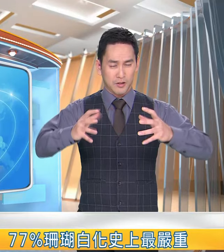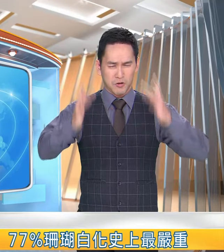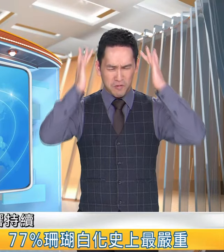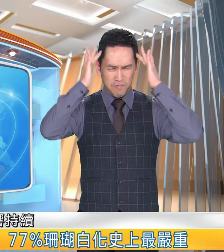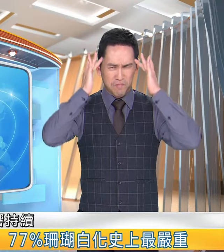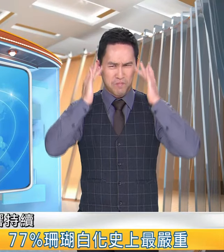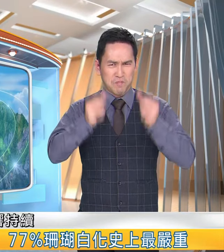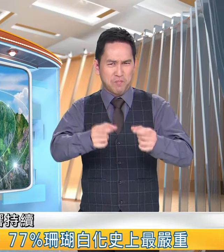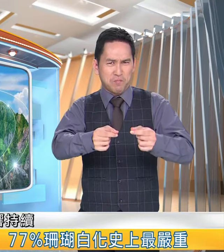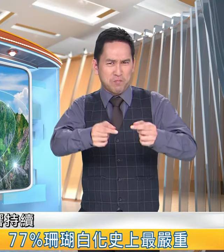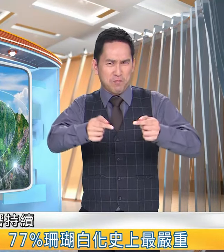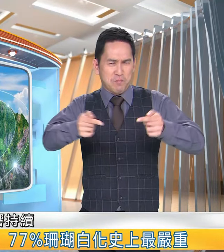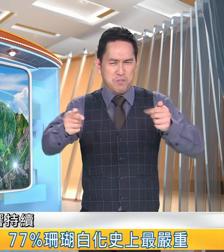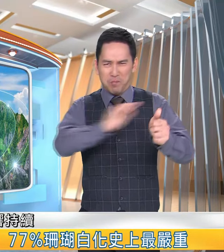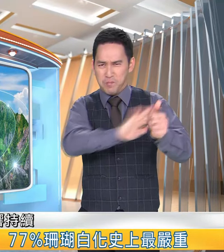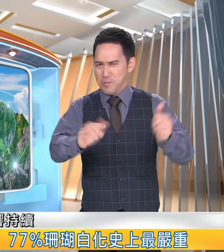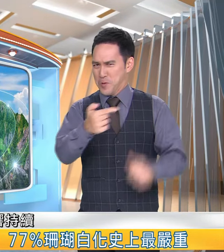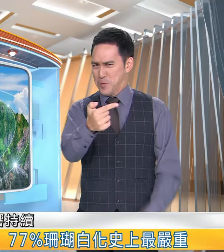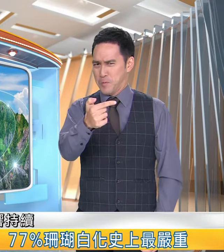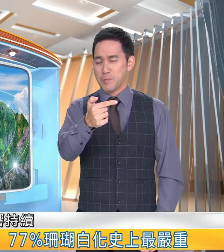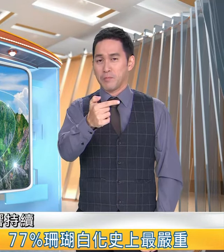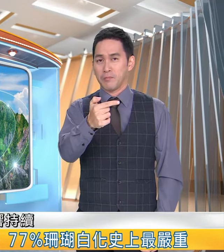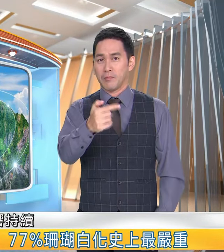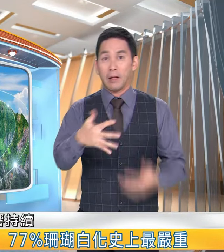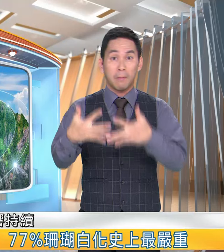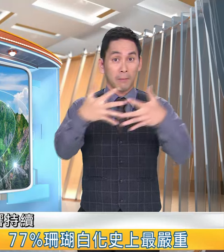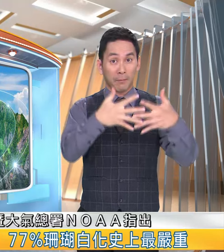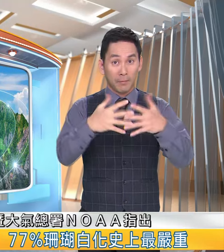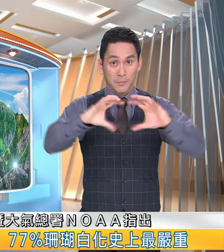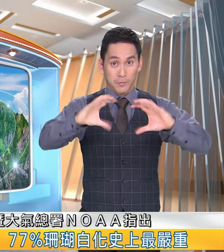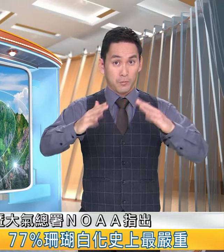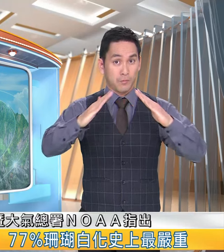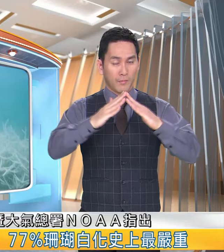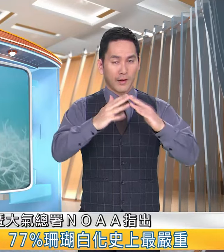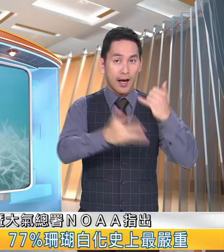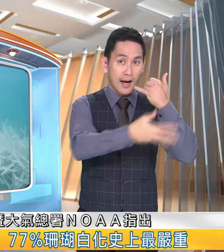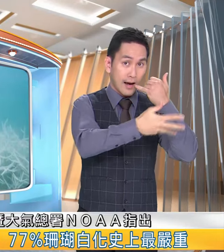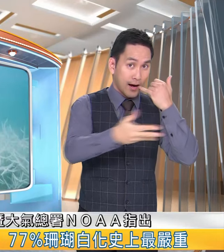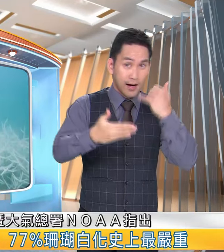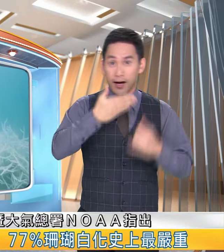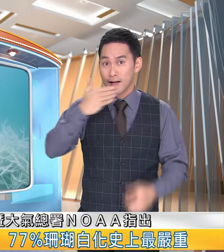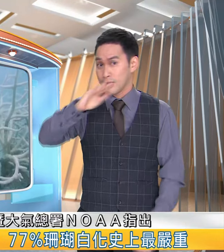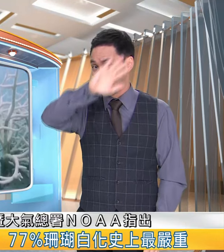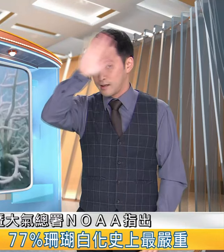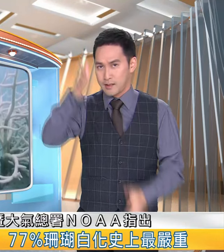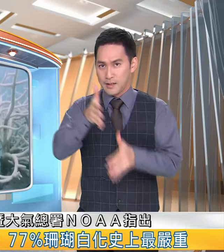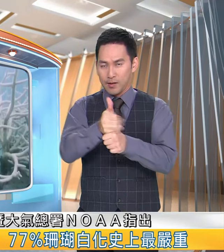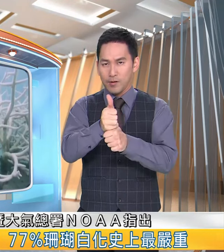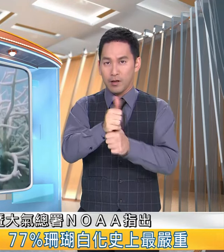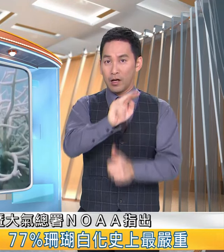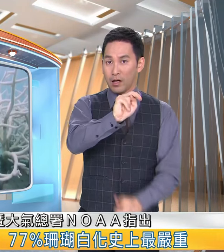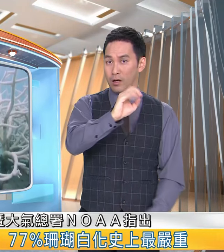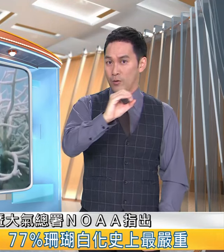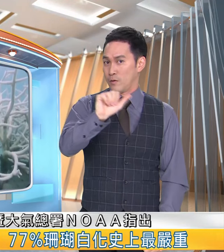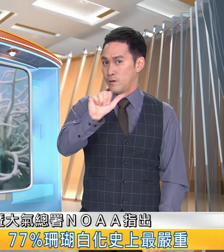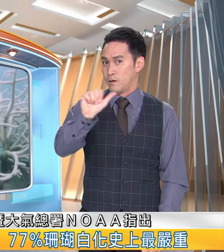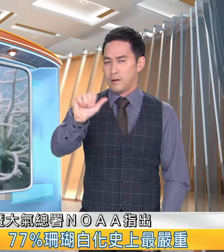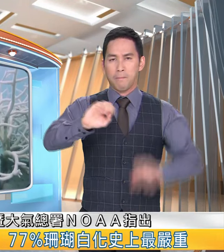气候暖化的影响持续，美国国家海洋暨大气总署 NOAA 指